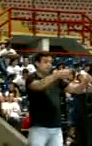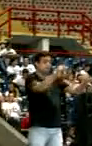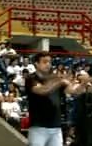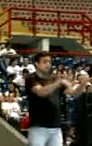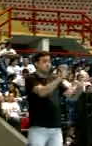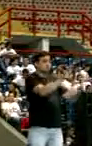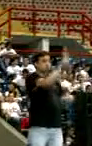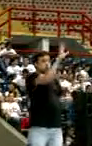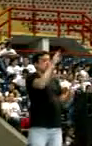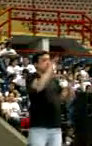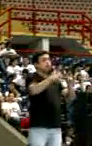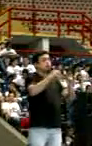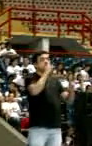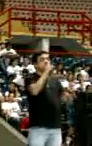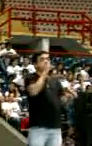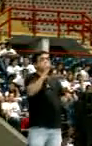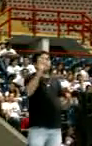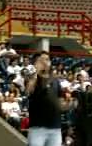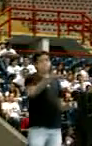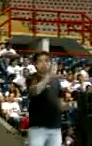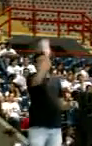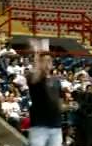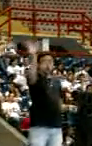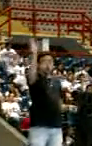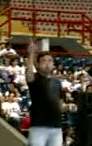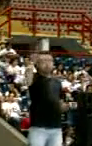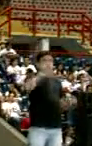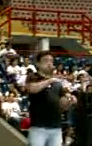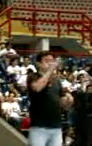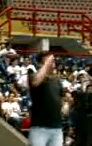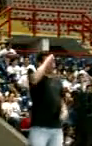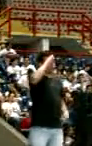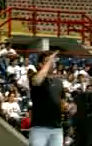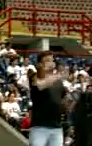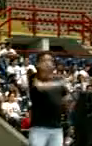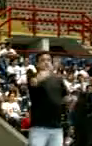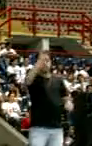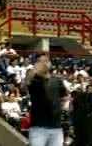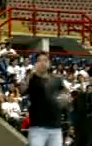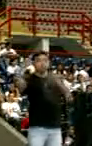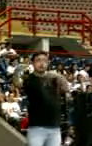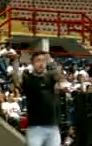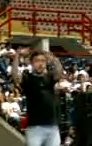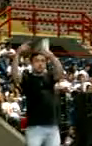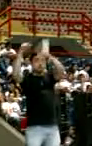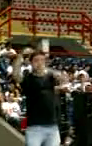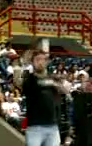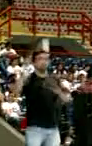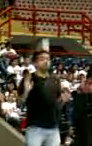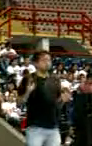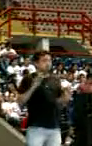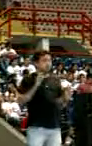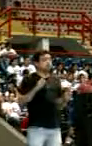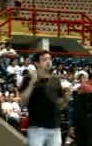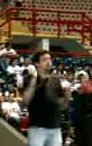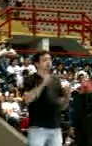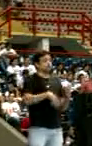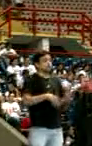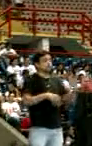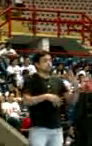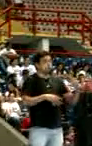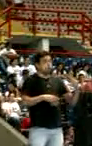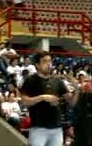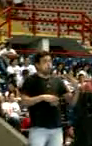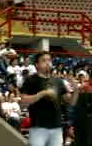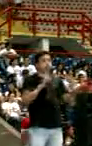Europa. Se eu fizesse uma guerra no Oriente, eu tiro os soldados daqui e boto a guerra lá. Quarto, eu disse para